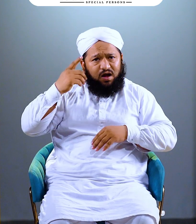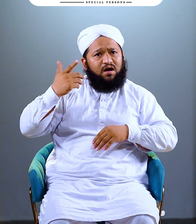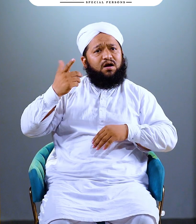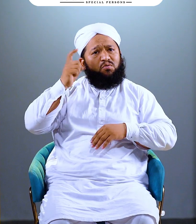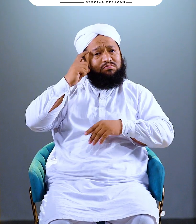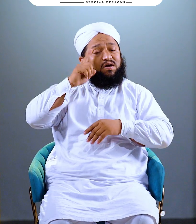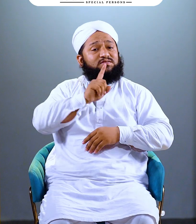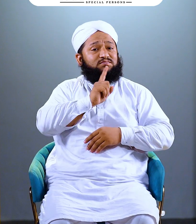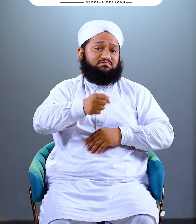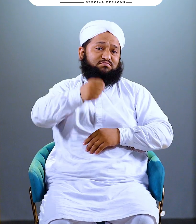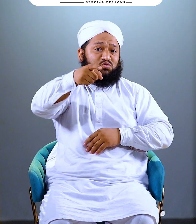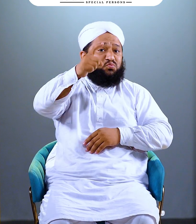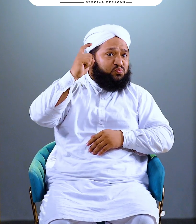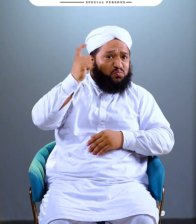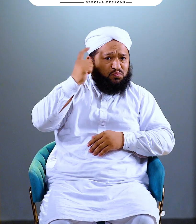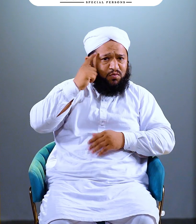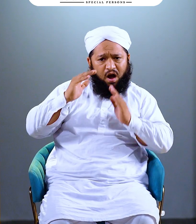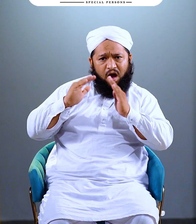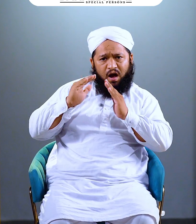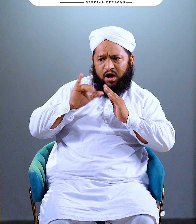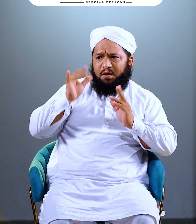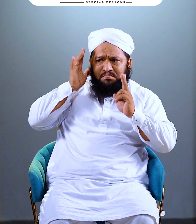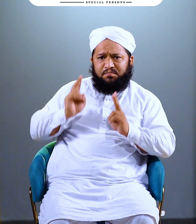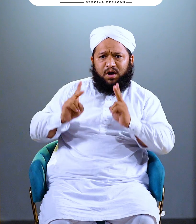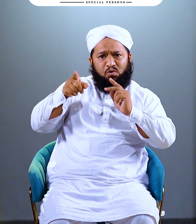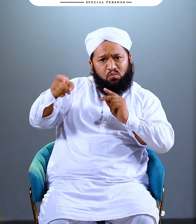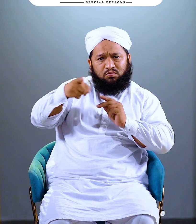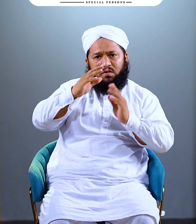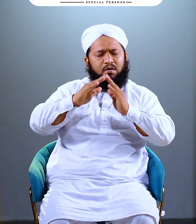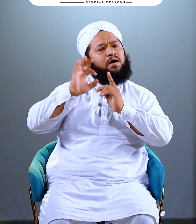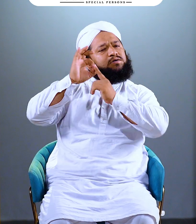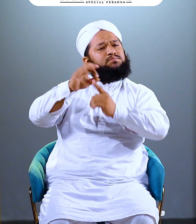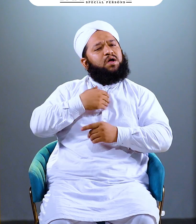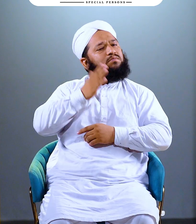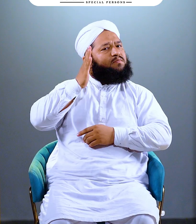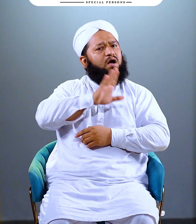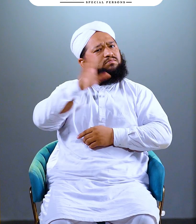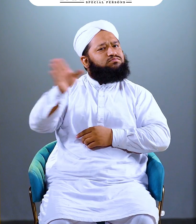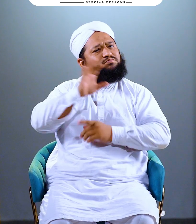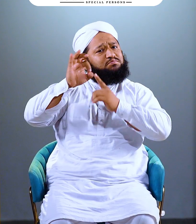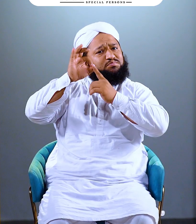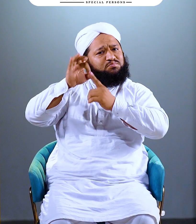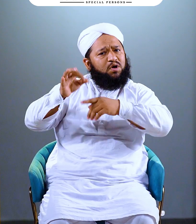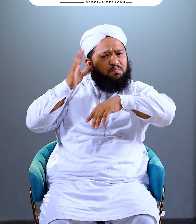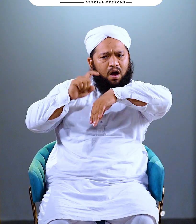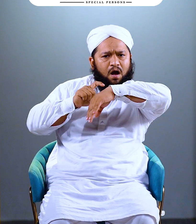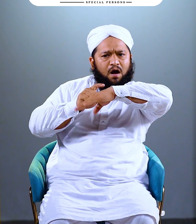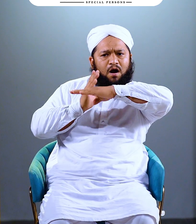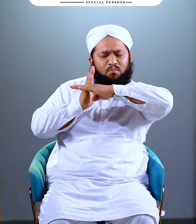اور واقعی یاد کیجئے کہ آپ کے محلے کی مسجد میں جہاں آپ ریگولر نماز پڑھتے ہیں وہاں وقت کی